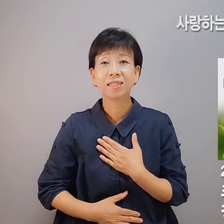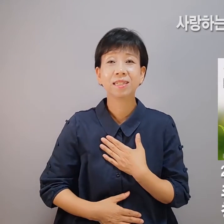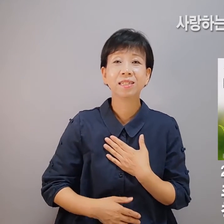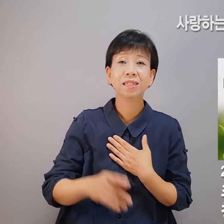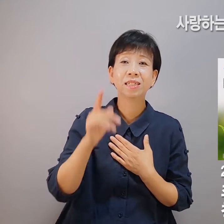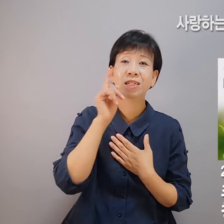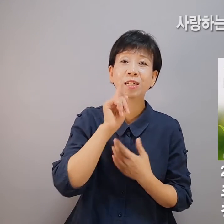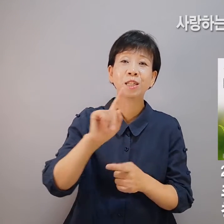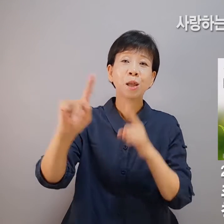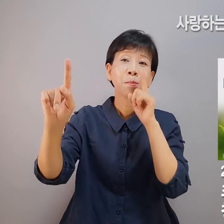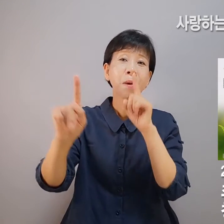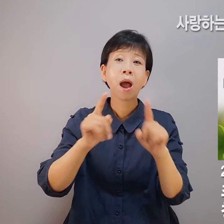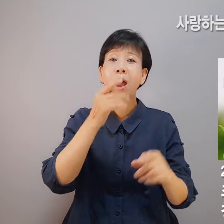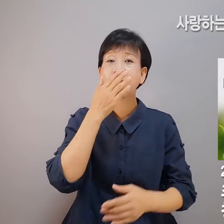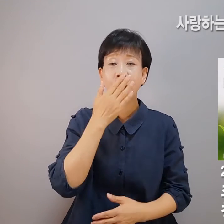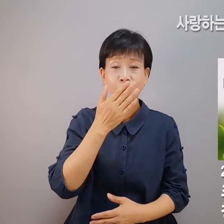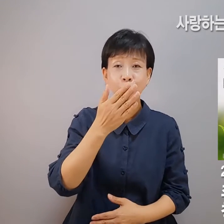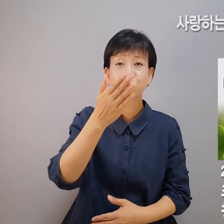나는